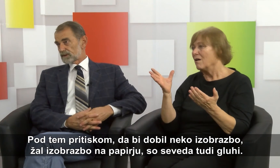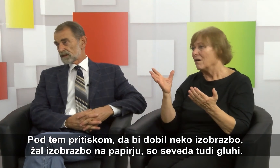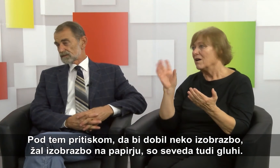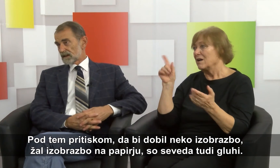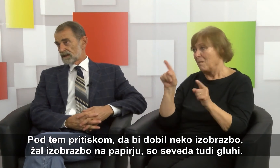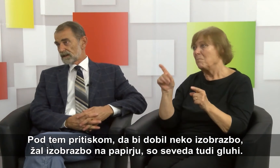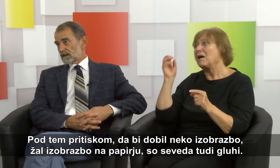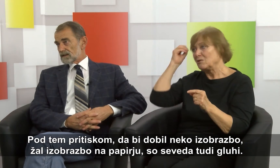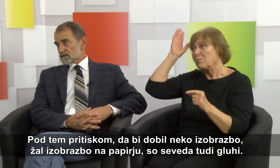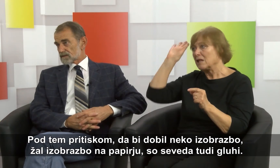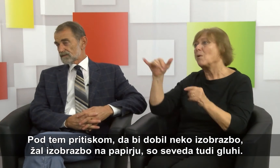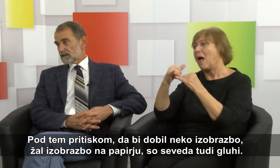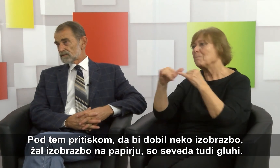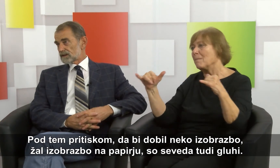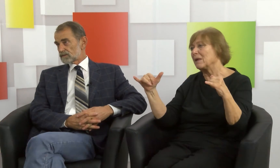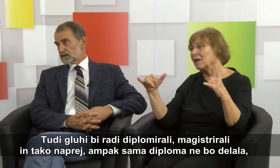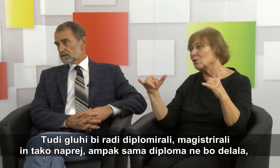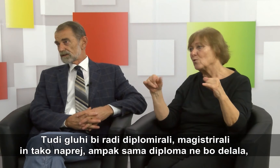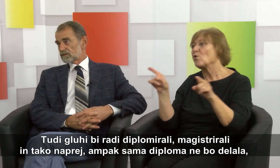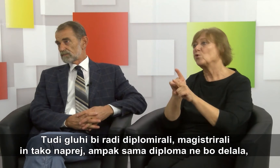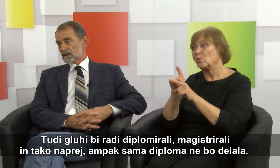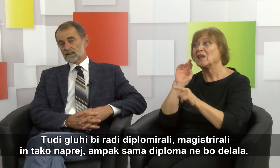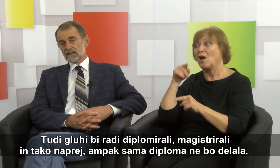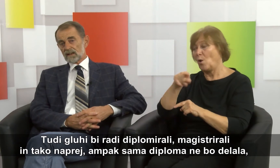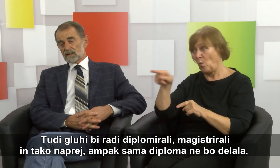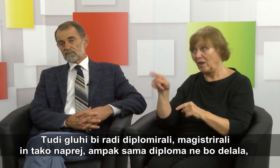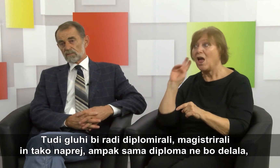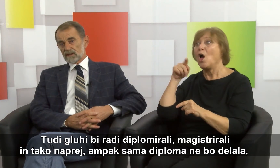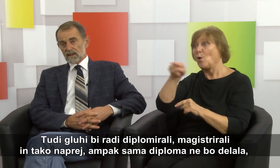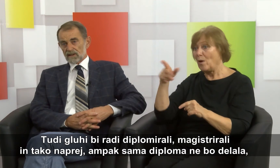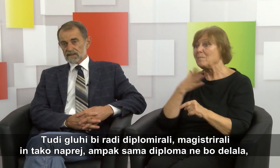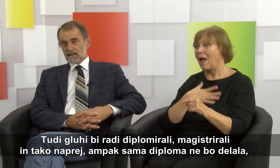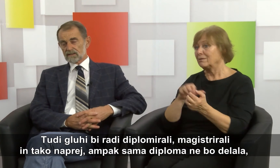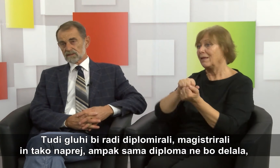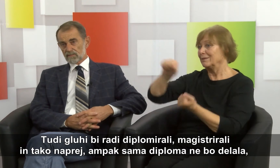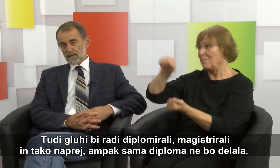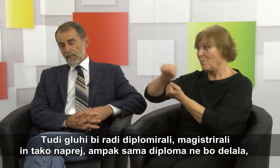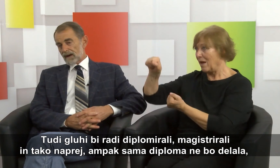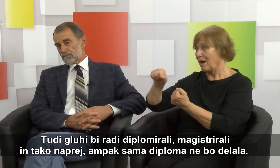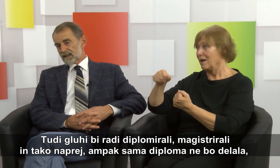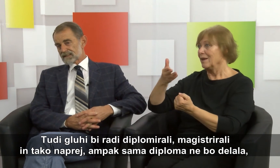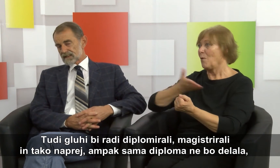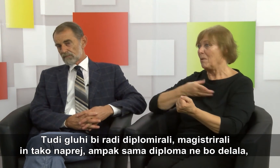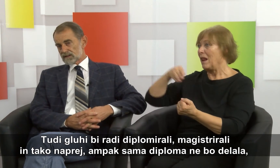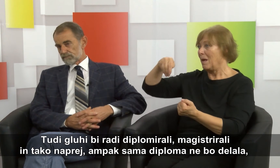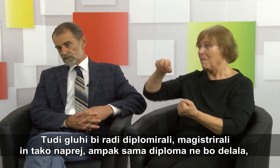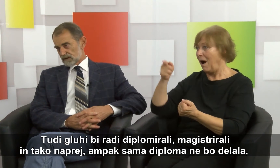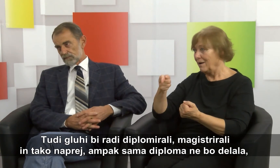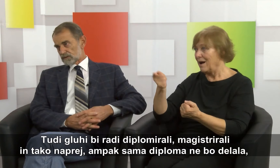papirju, ne, so seveda tudi gluhi bi radi diplomirali, magistrirali in tako naprej, ampak sama diploma ne bo